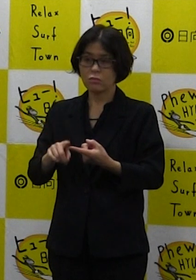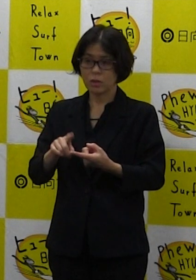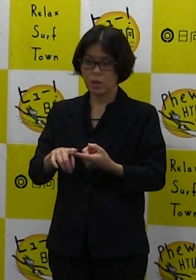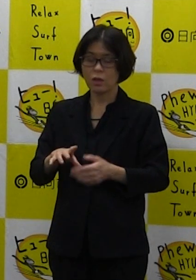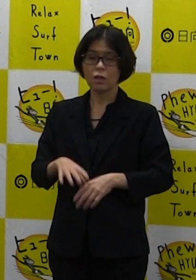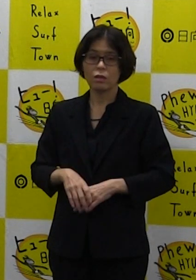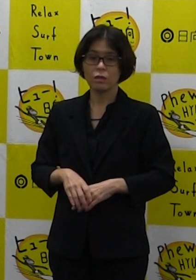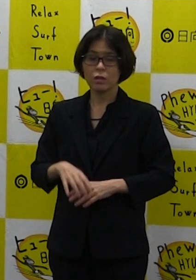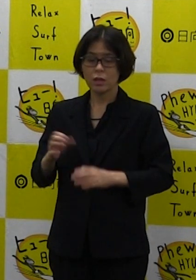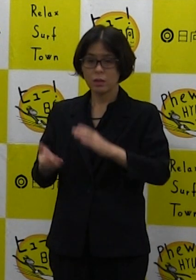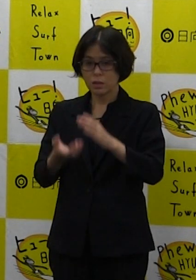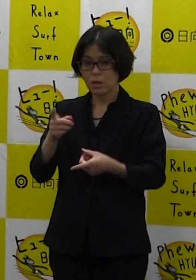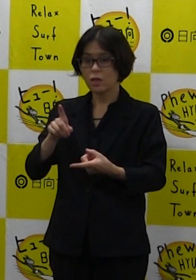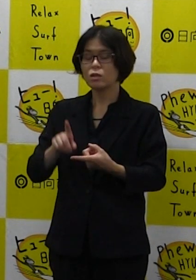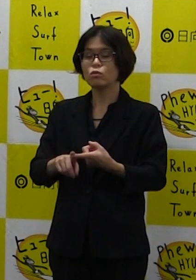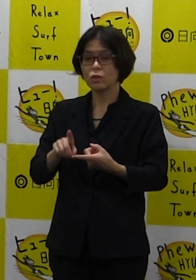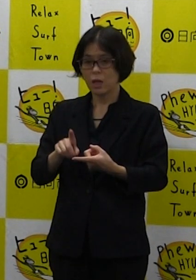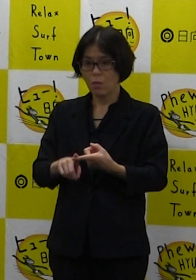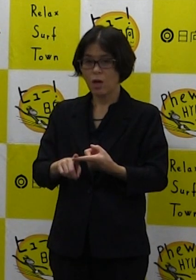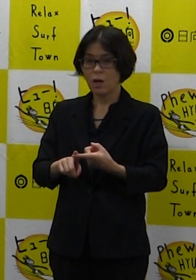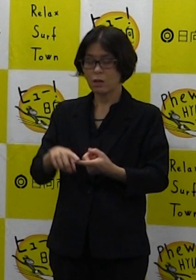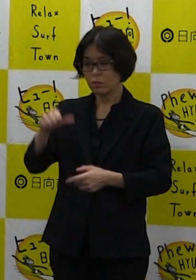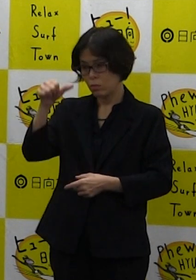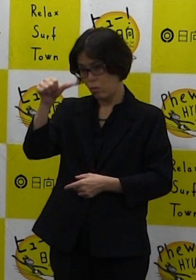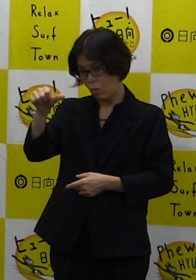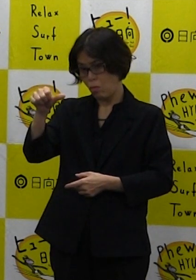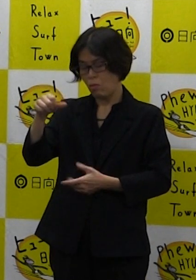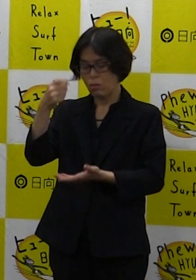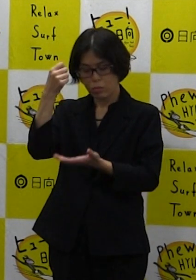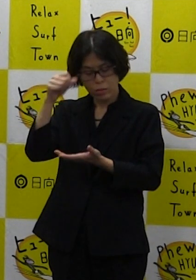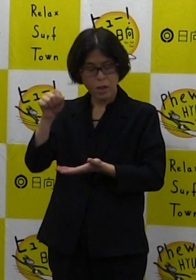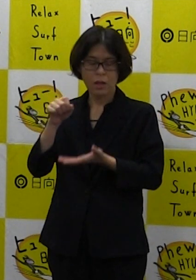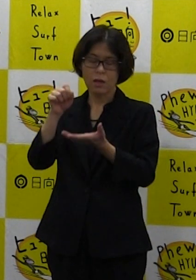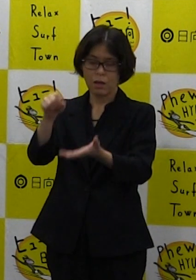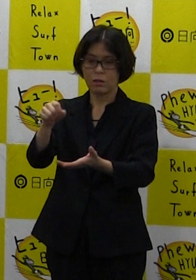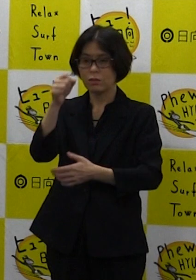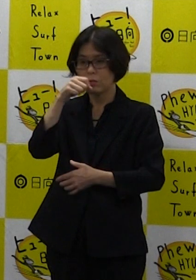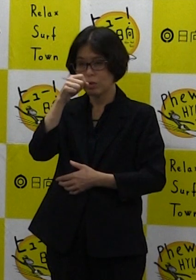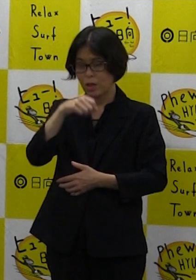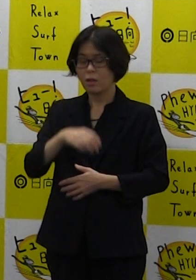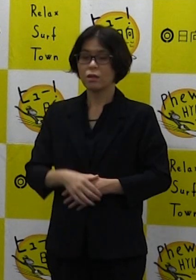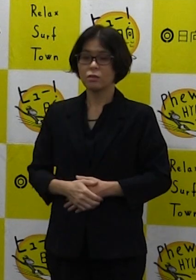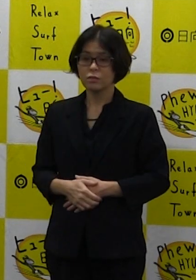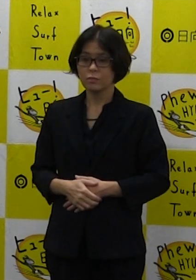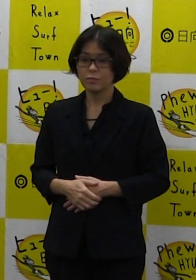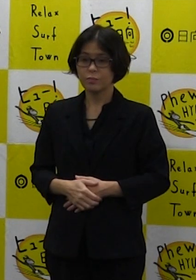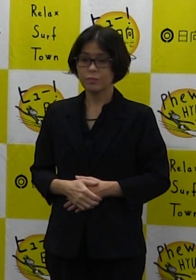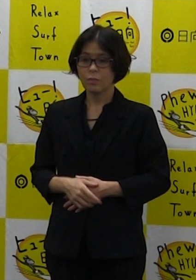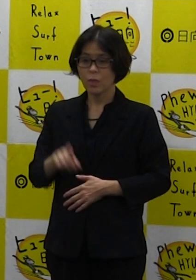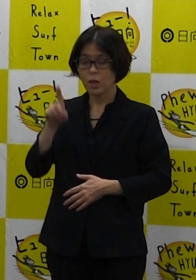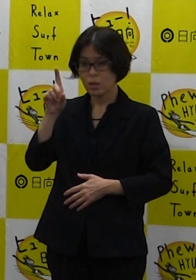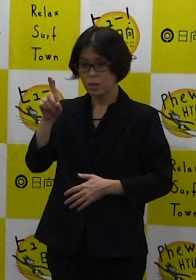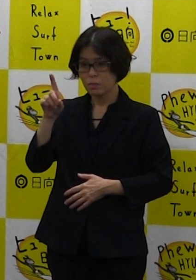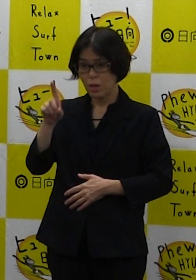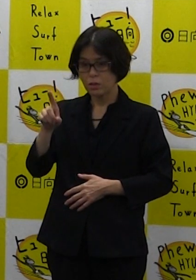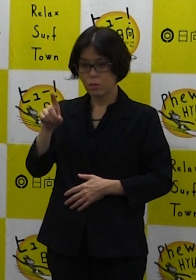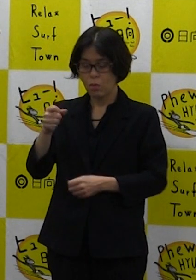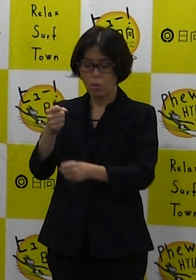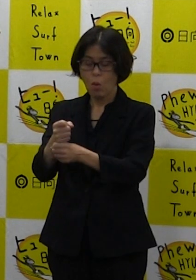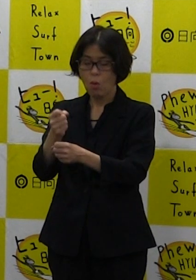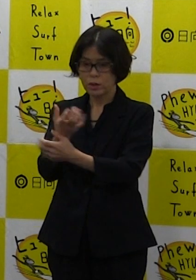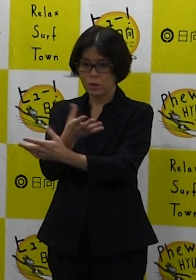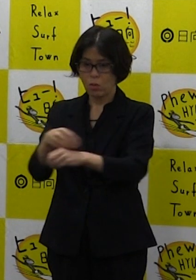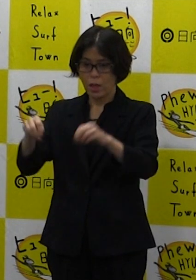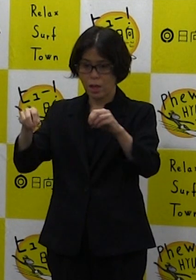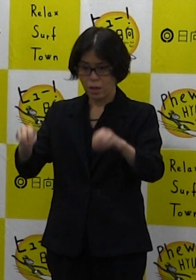事件決議については5件を提案をする予定です1番の工事